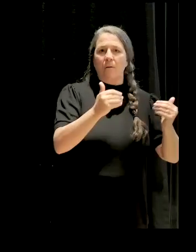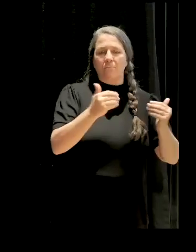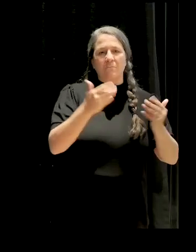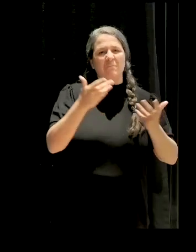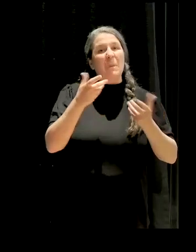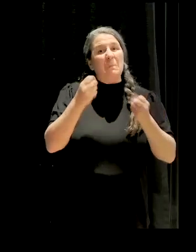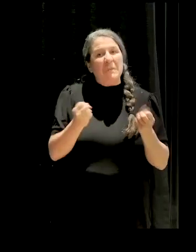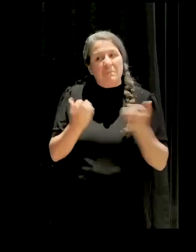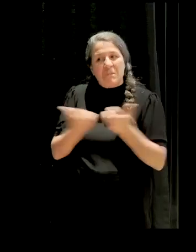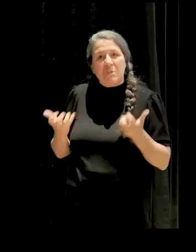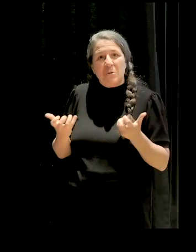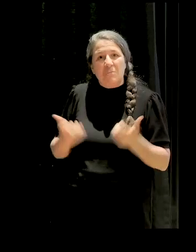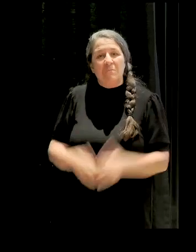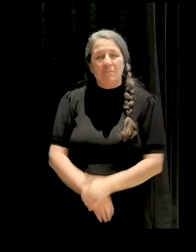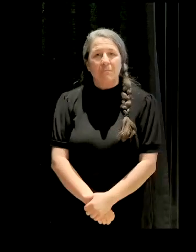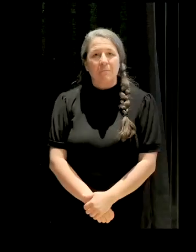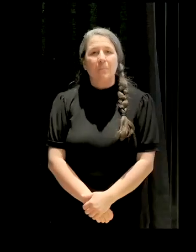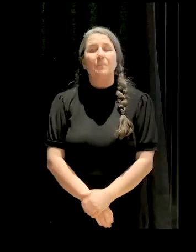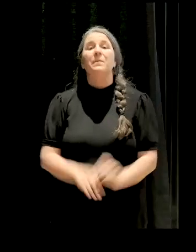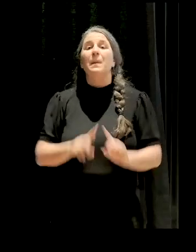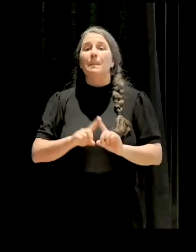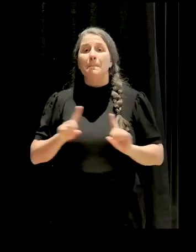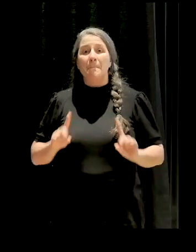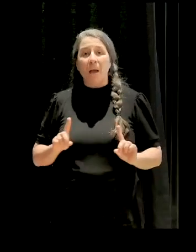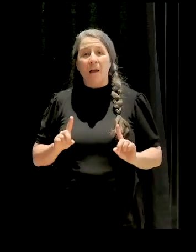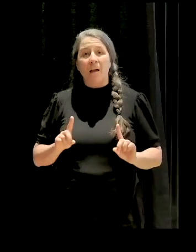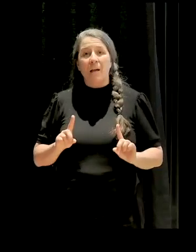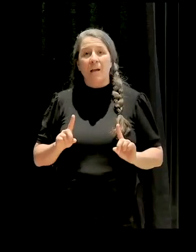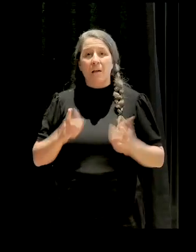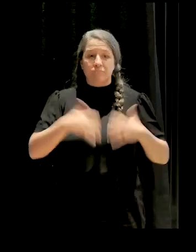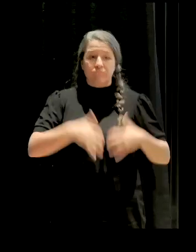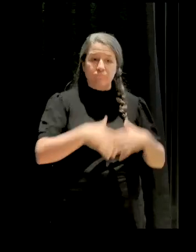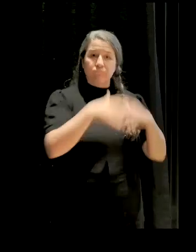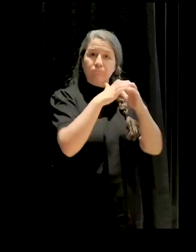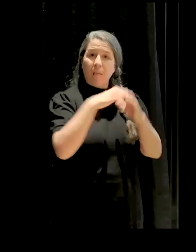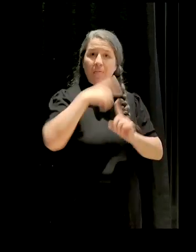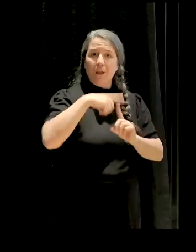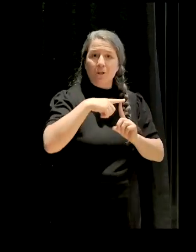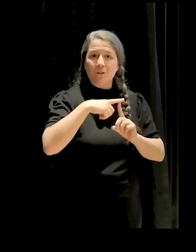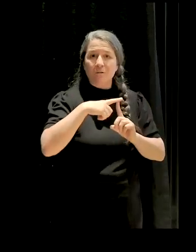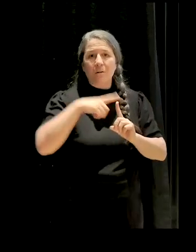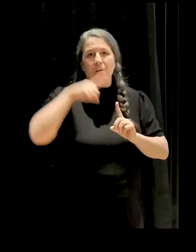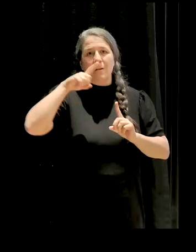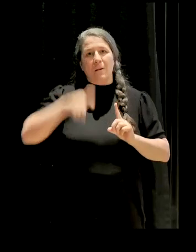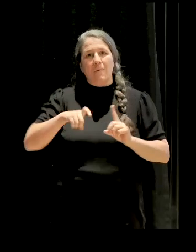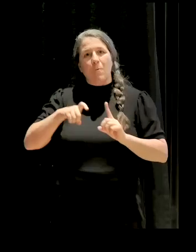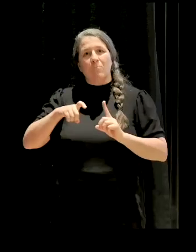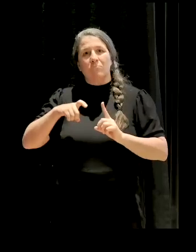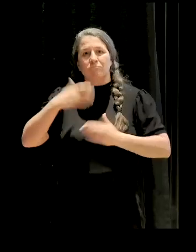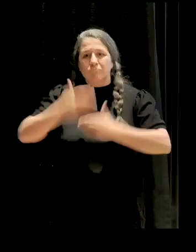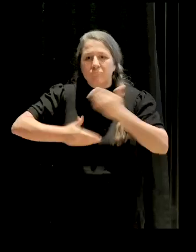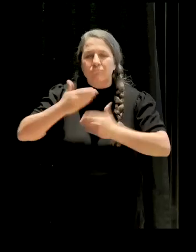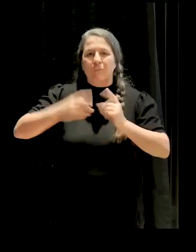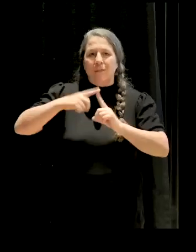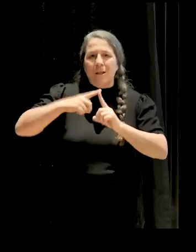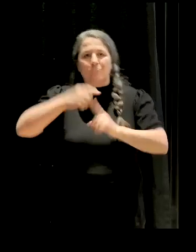les utilisateurs cibles. Par contre, pour participer à la conception d'une technologie, ça prend un certain niveau de littération en technosanté, donc